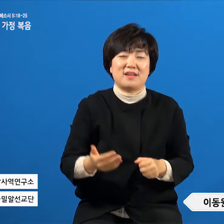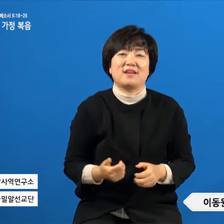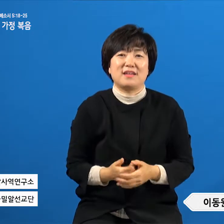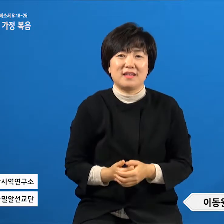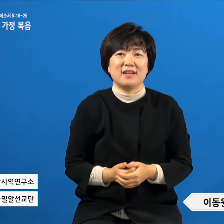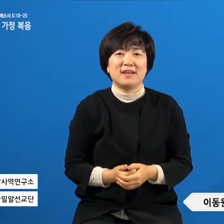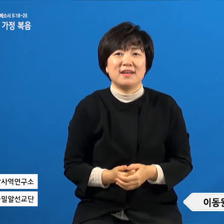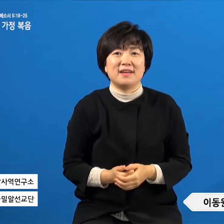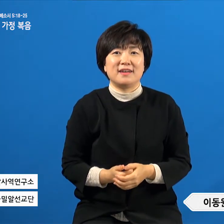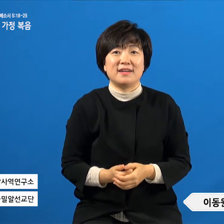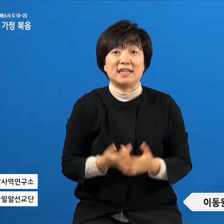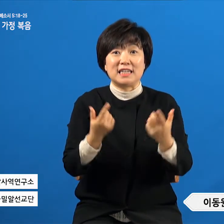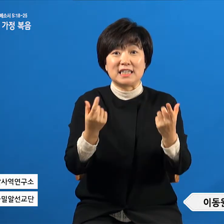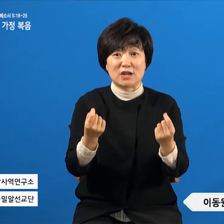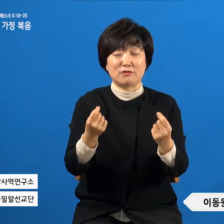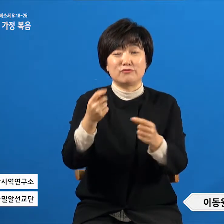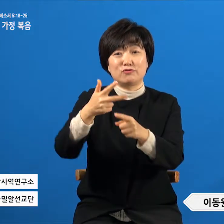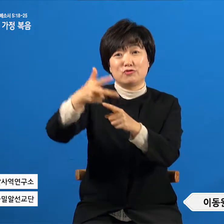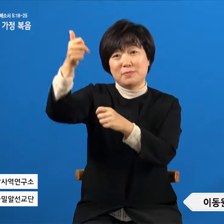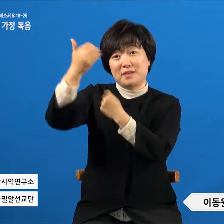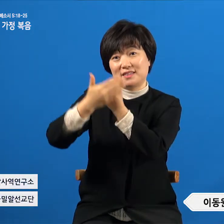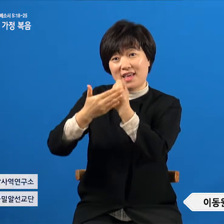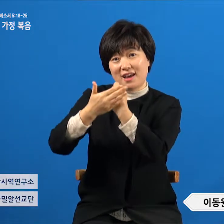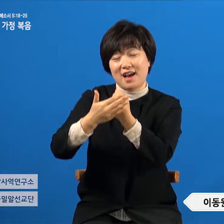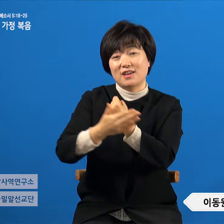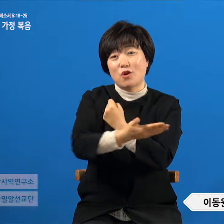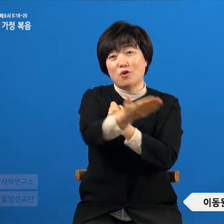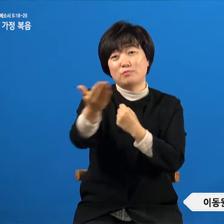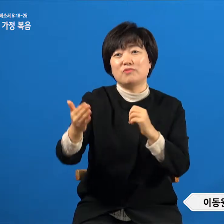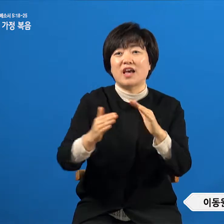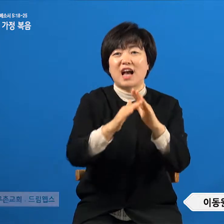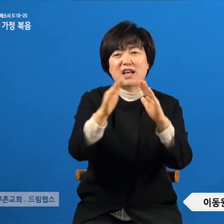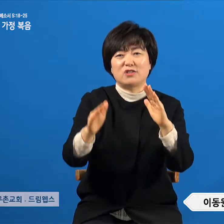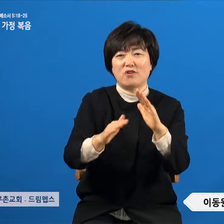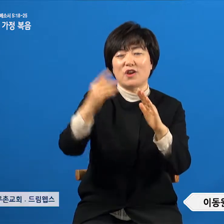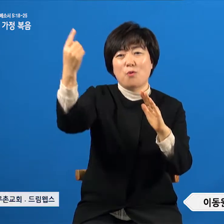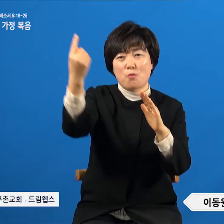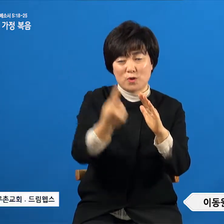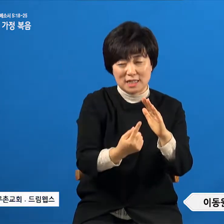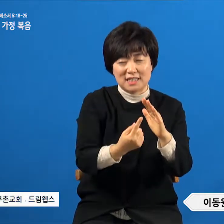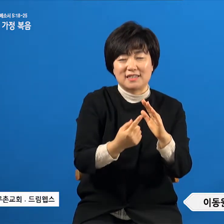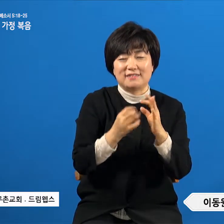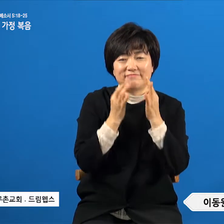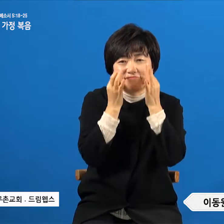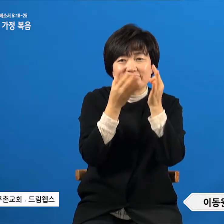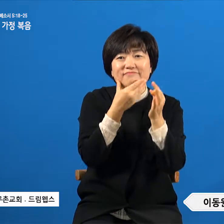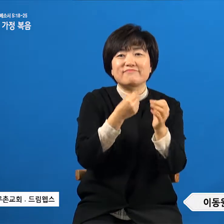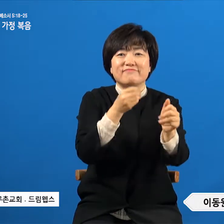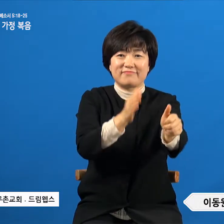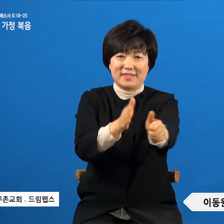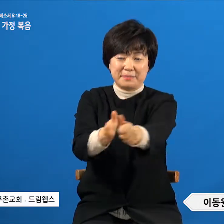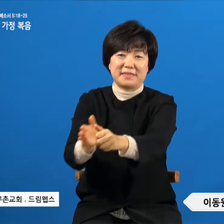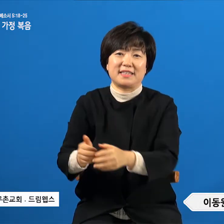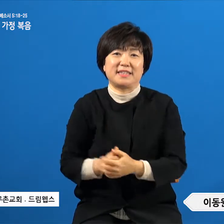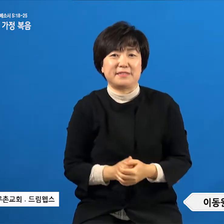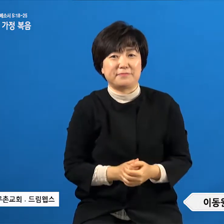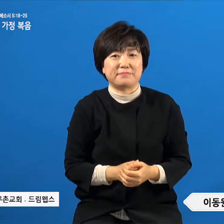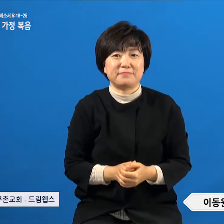있는 것입니다. 이런 주의 은혜가 오늘 여러분과 저의 가정에 임하시기를 주의 이름으로 축복합니다.